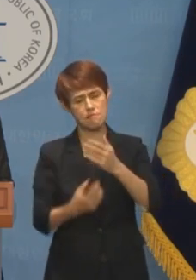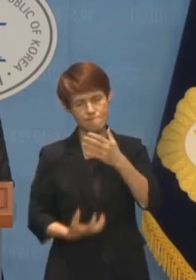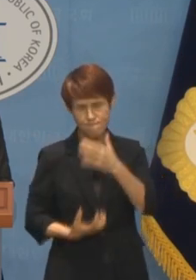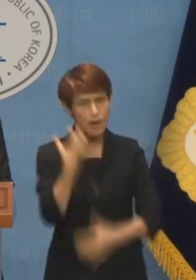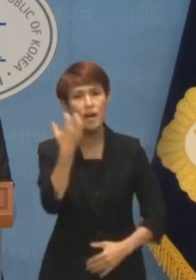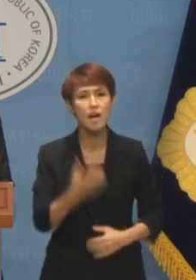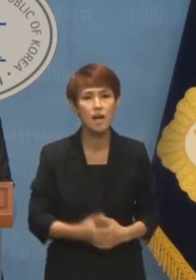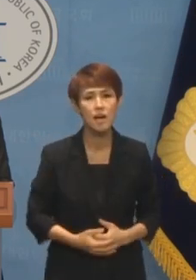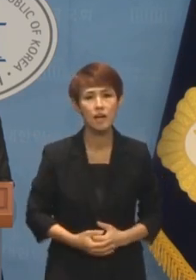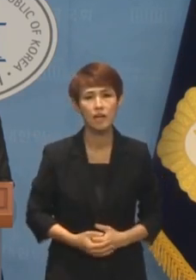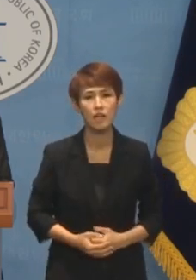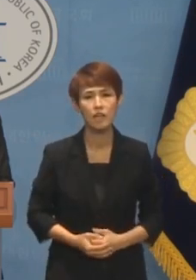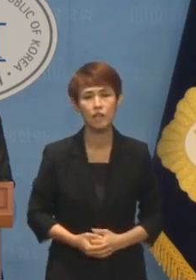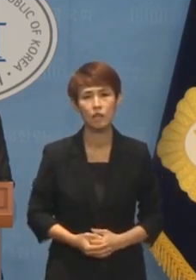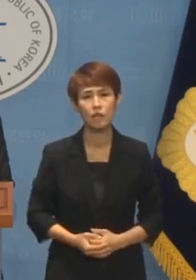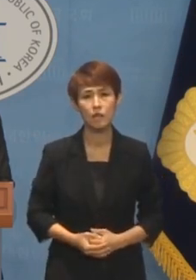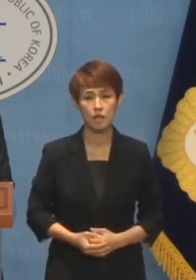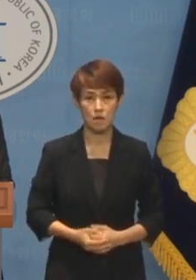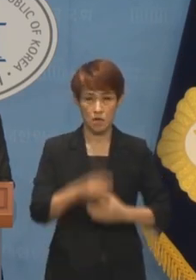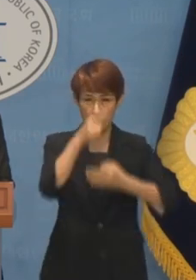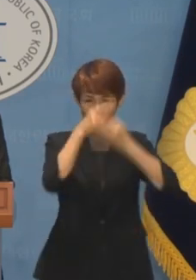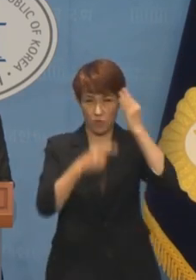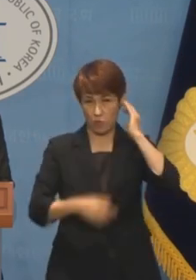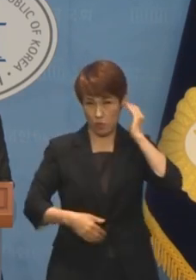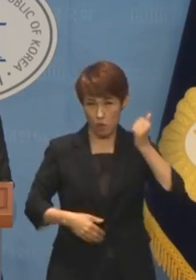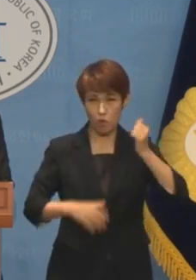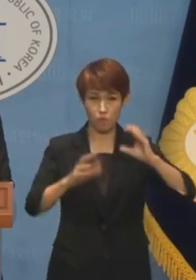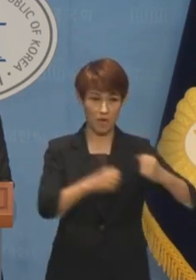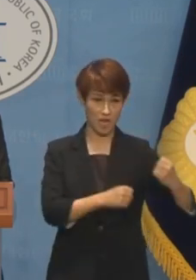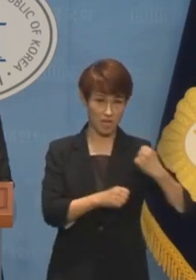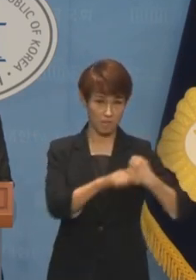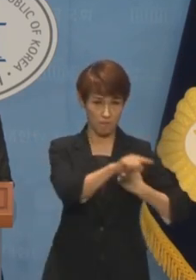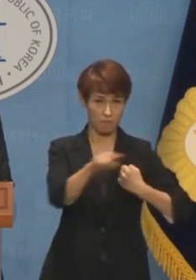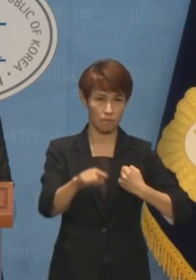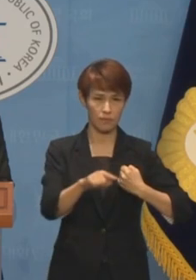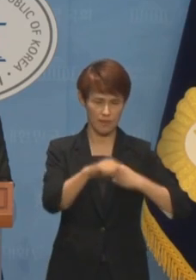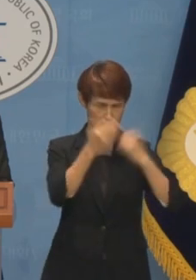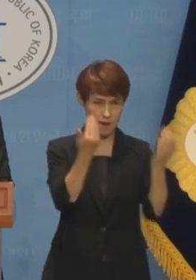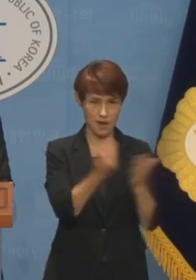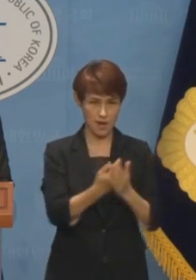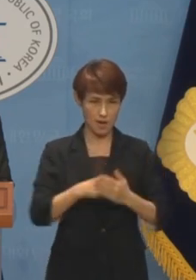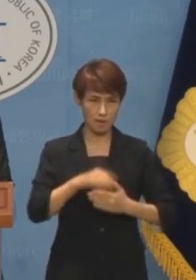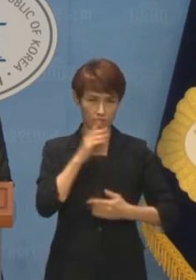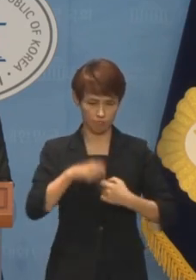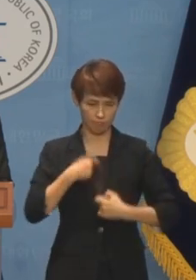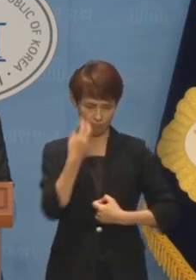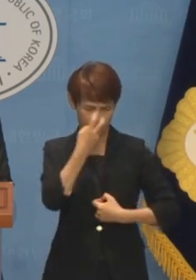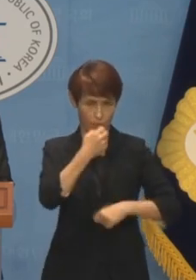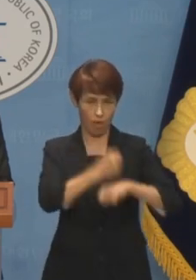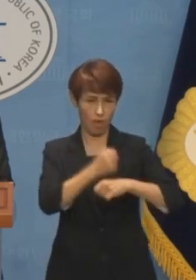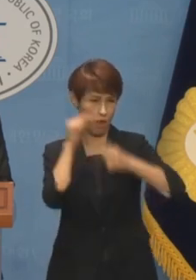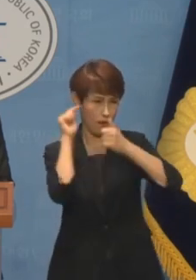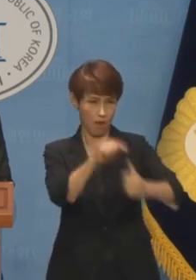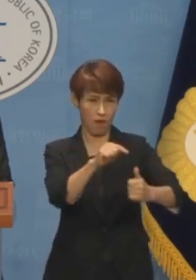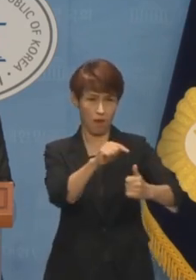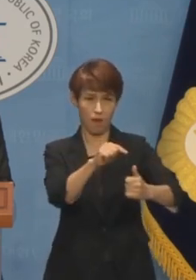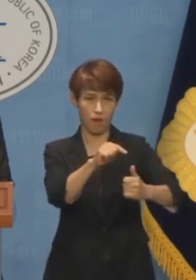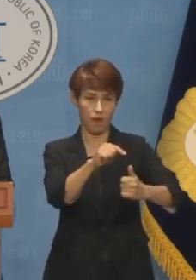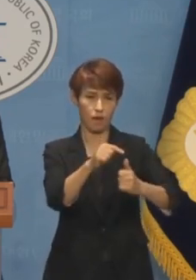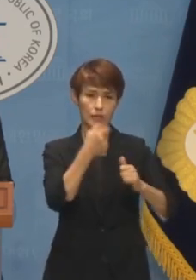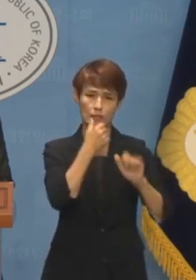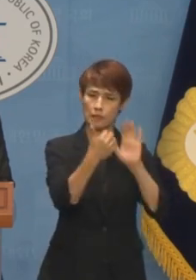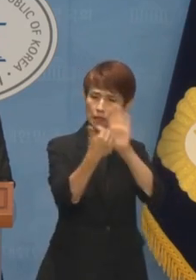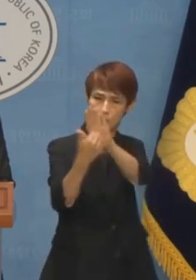뿐입니다. 윤석열 대통령과 국민의힘은 의혹을 모두 규명하라는 국민의 명령을 더 이상